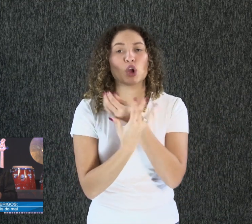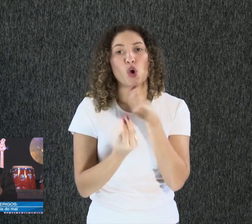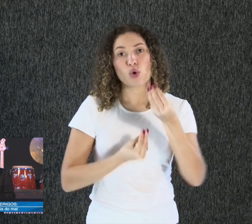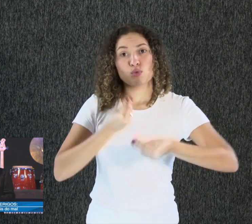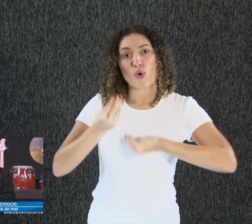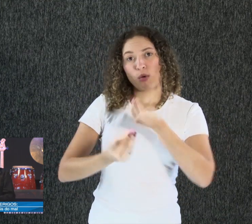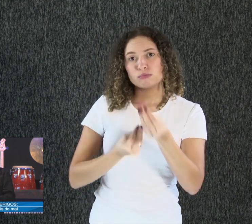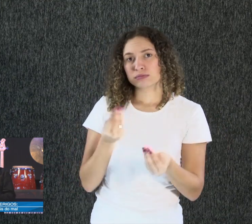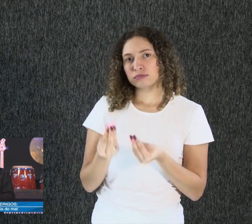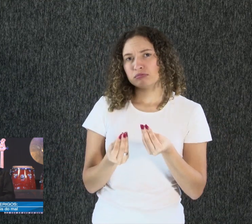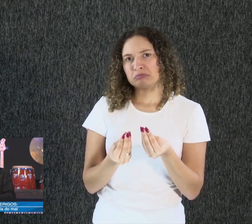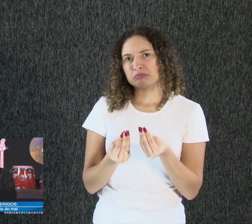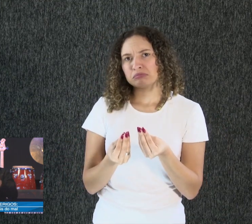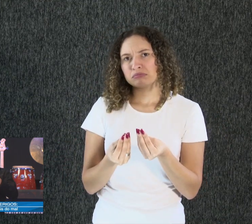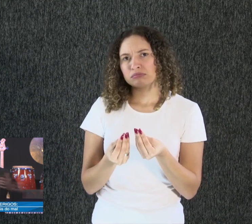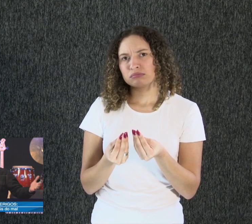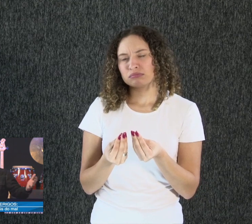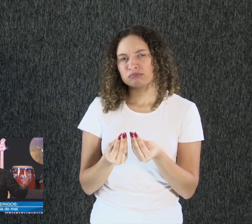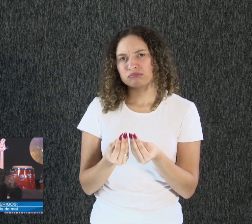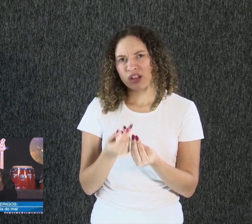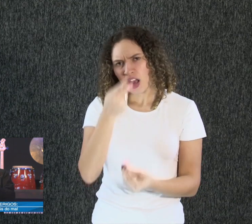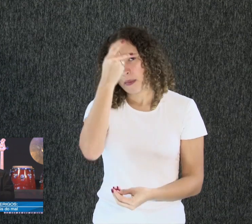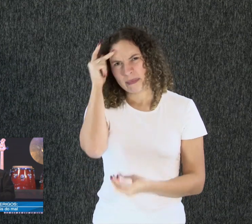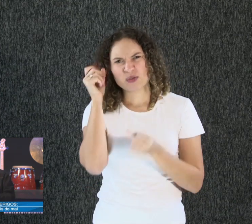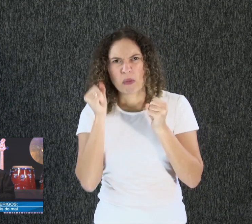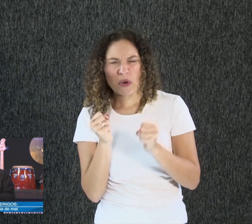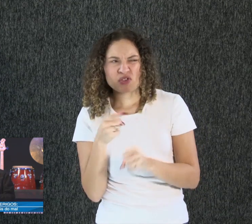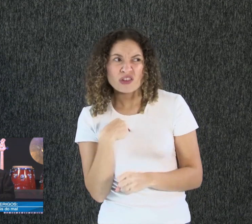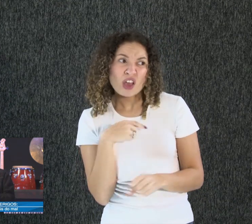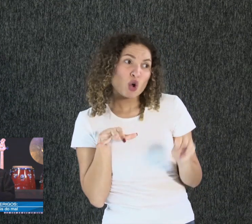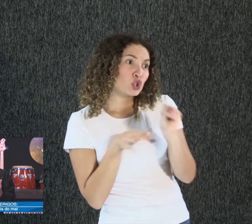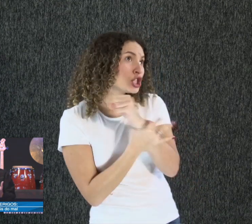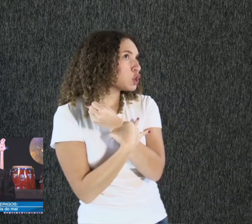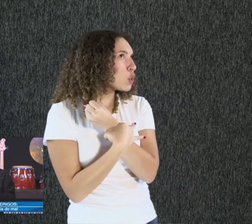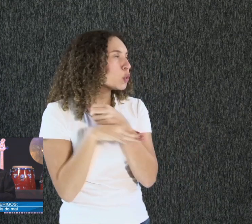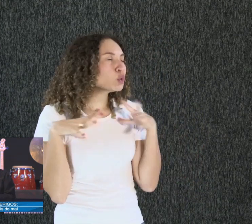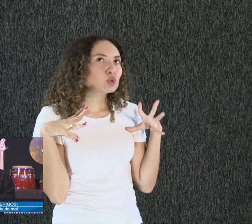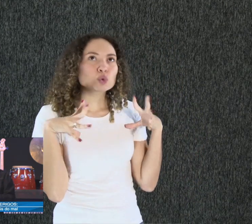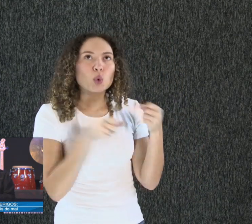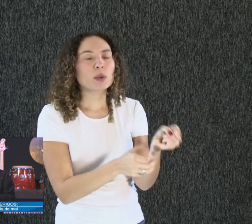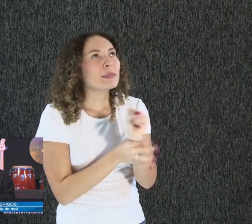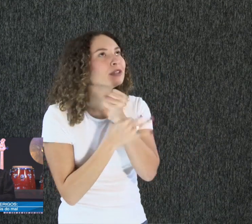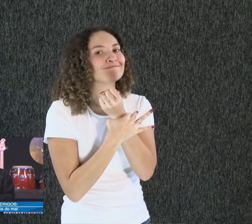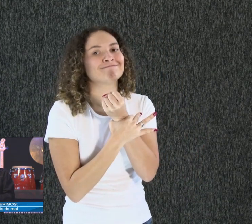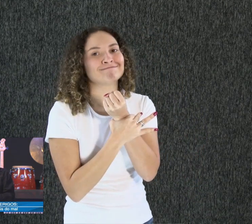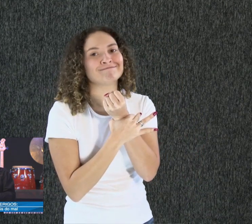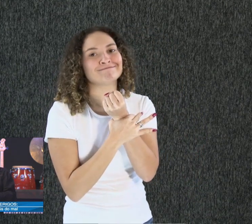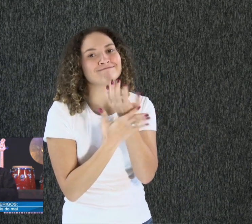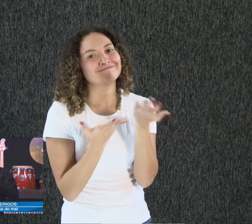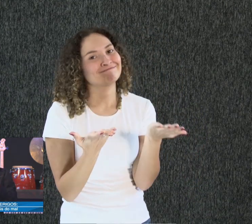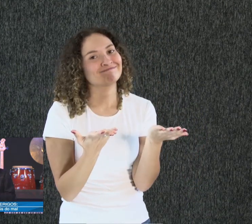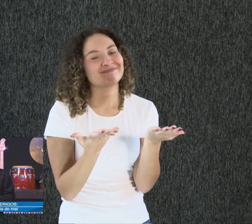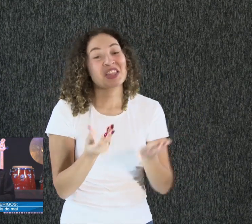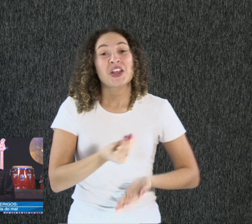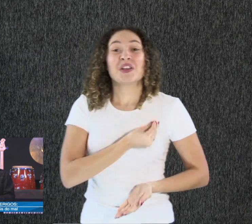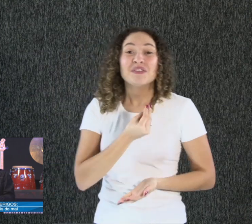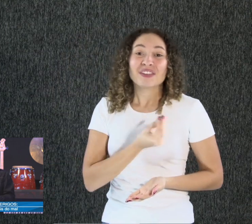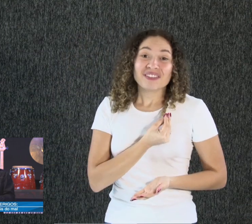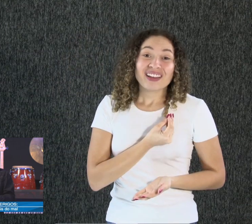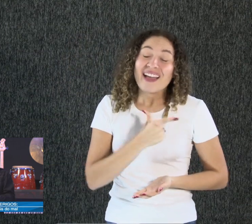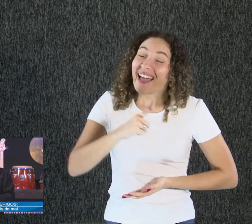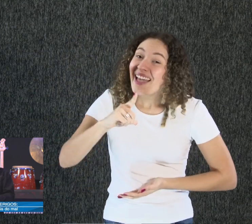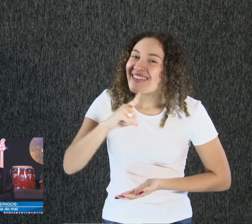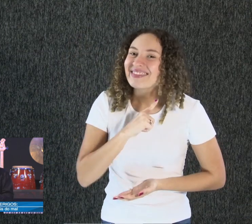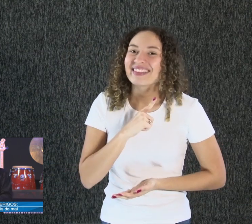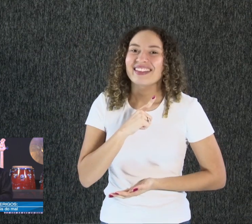é que pode dizer que tem toda a segurança? Quem é que pode dizer isso? Porque viver